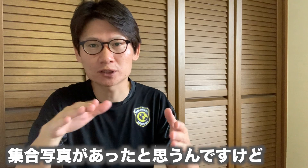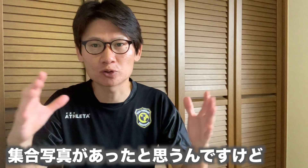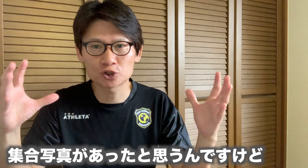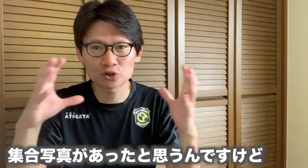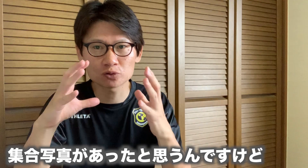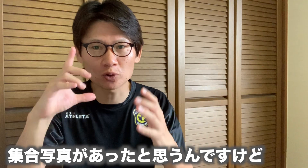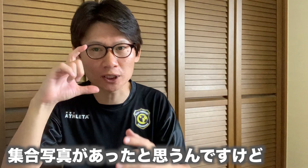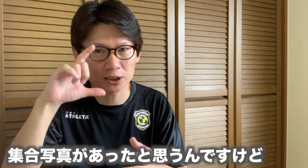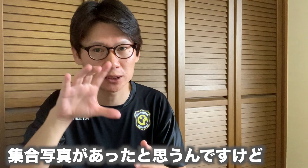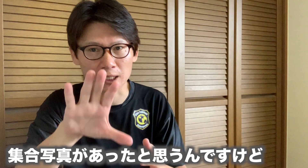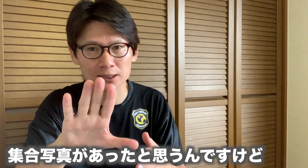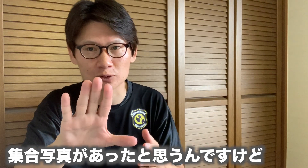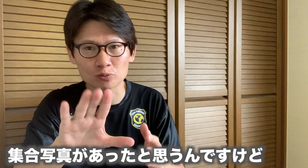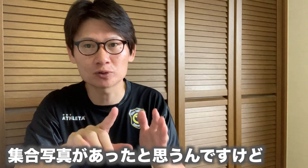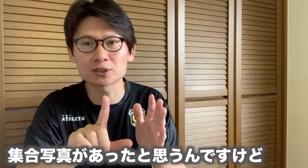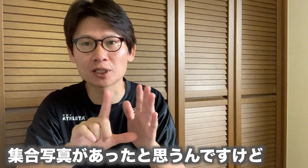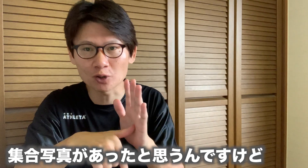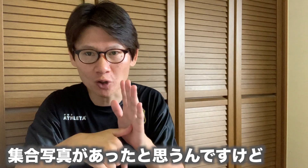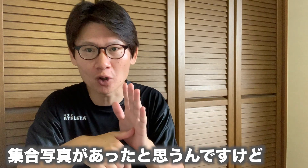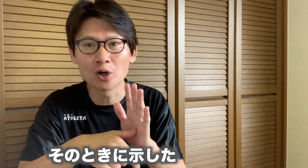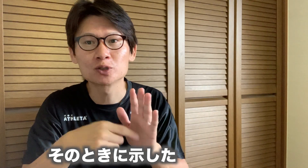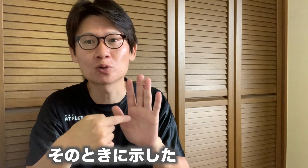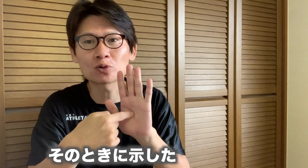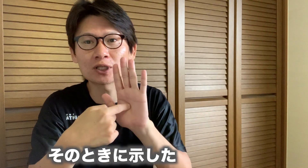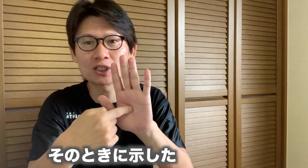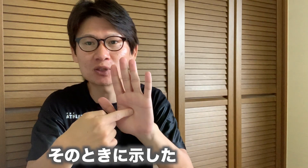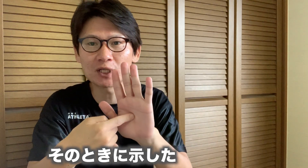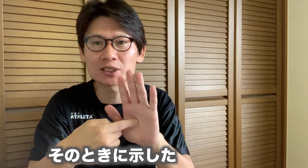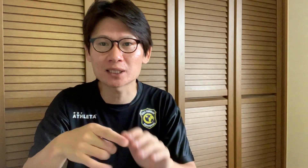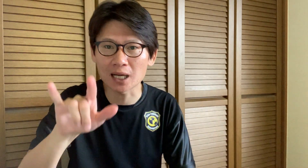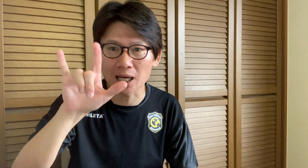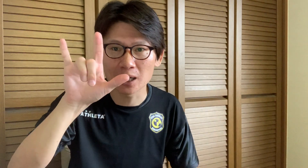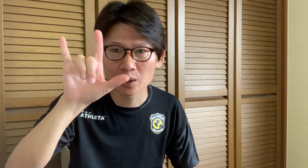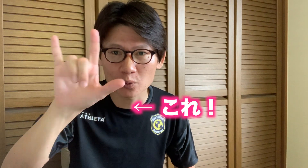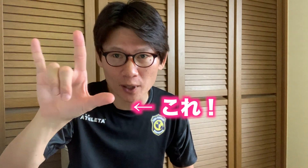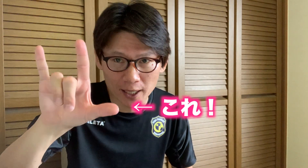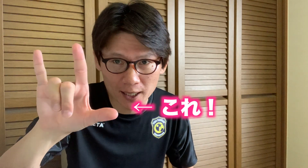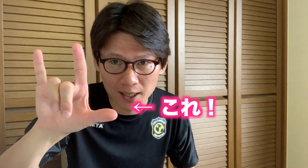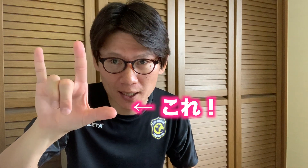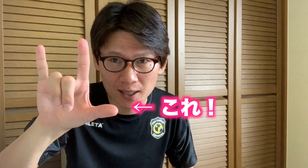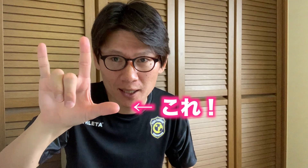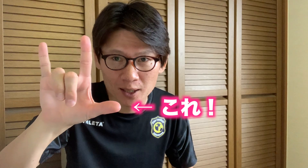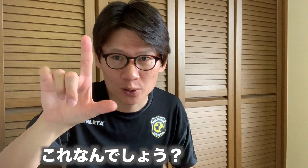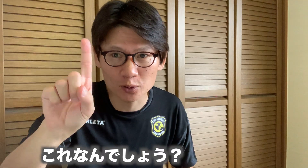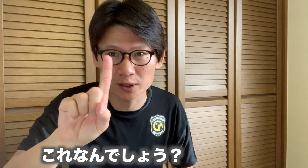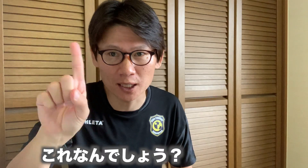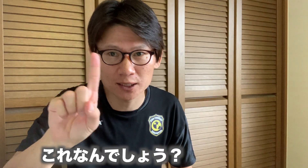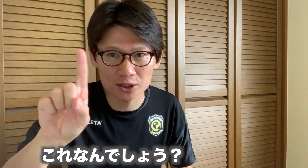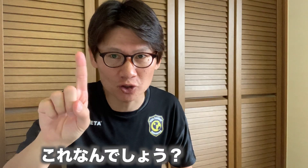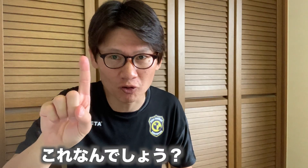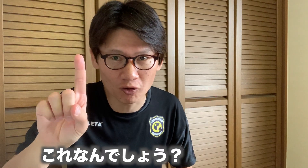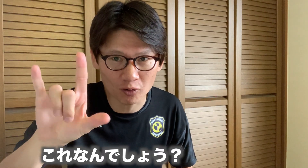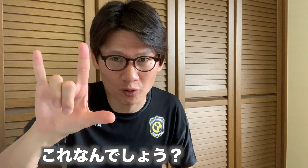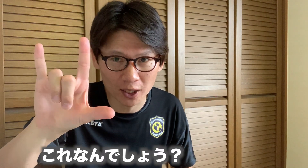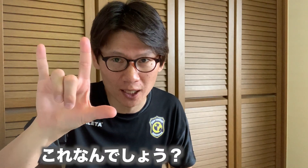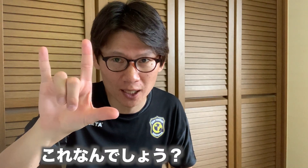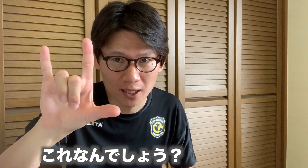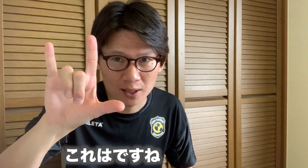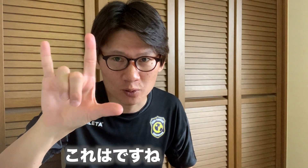集合写真があったと思うんですけど、その時に示したこれなんでしょう。これ